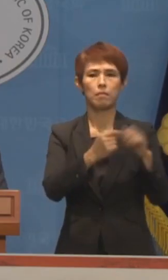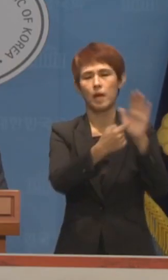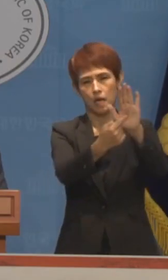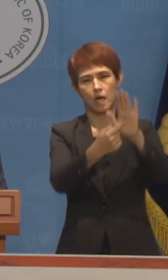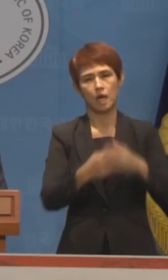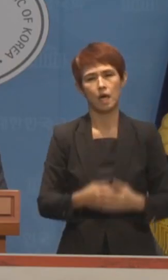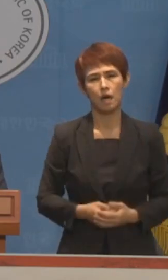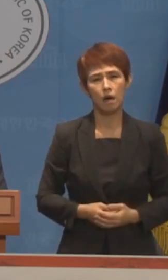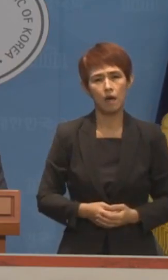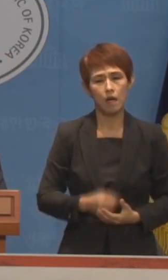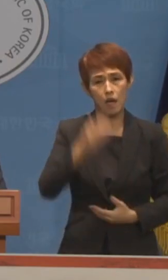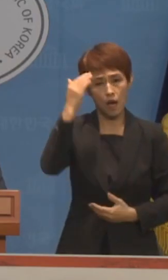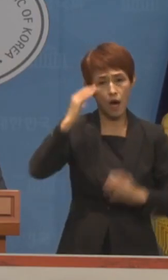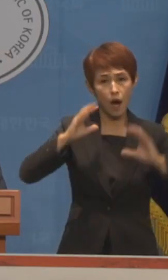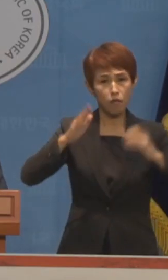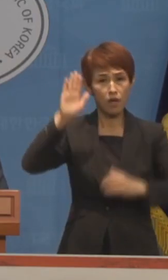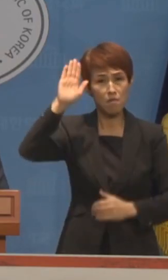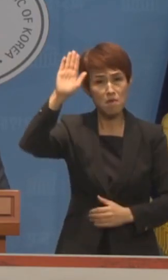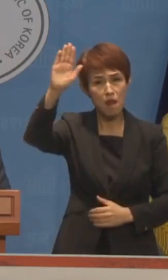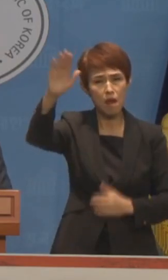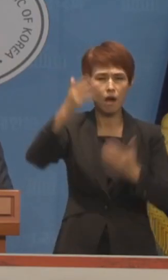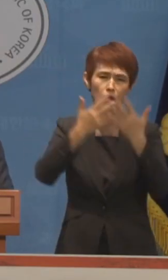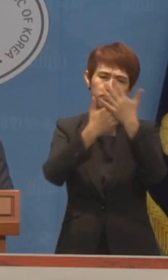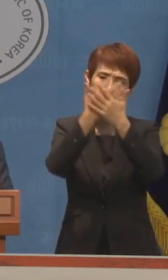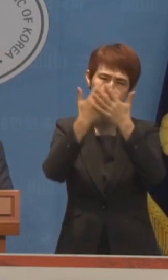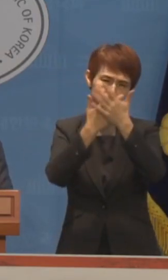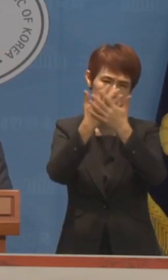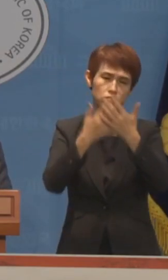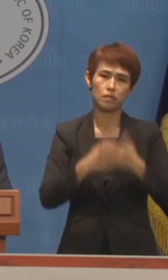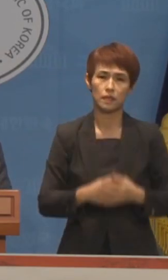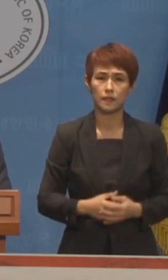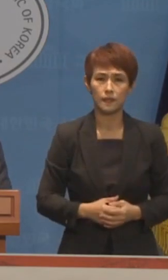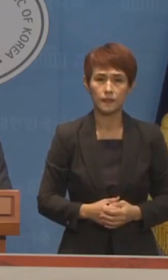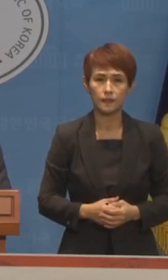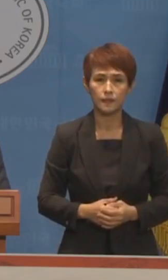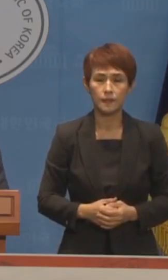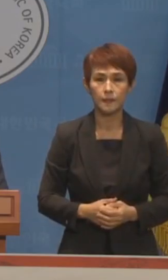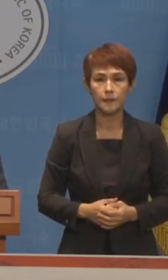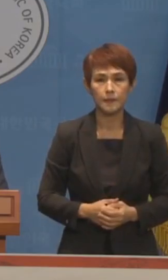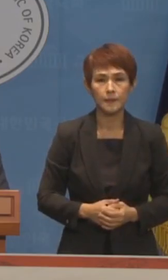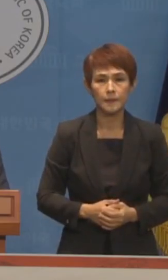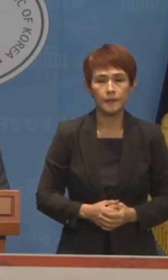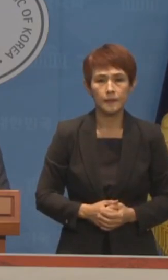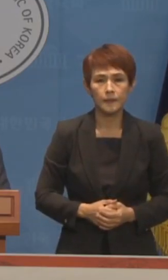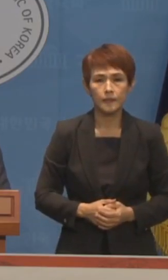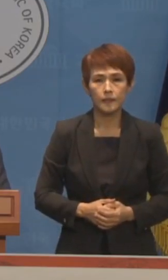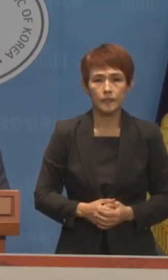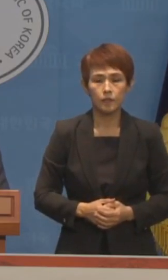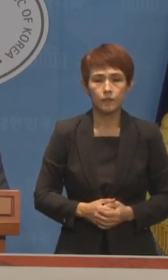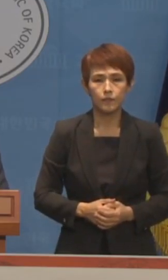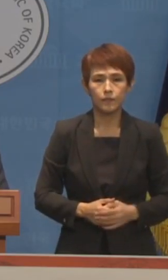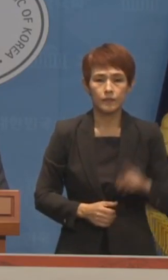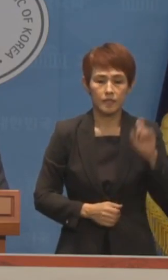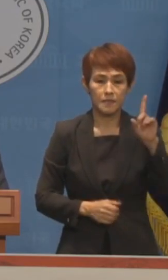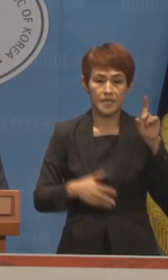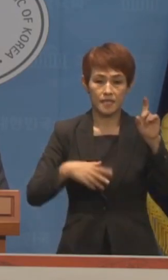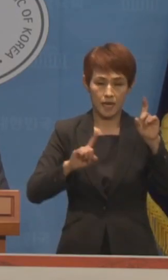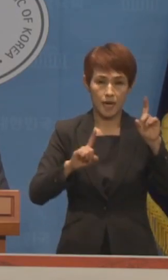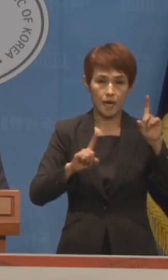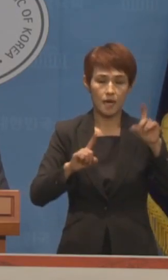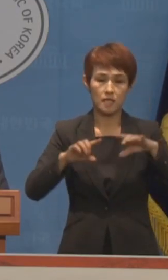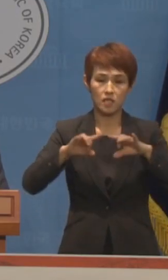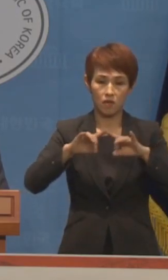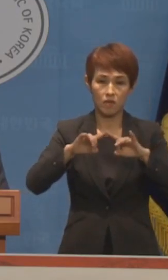않고 대한민국의 미래는 매우 불안할 수밖에 없습니다. 따라서 지금에라도 11차